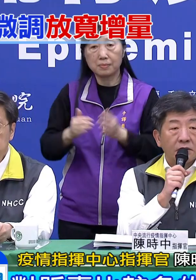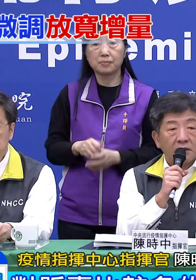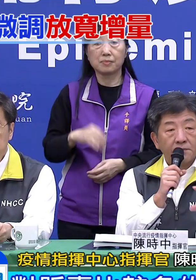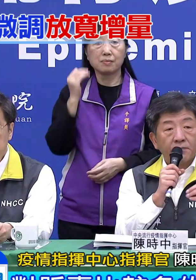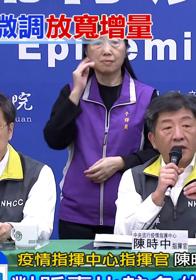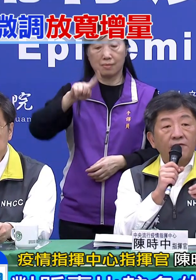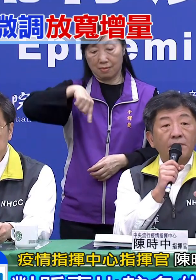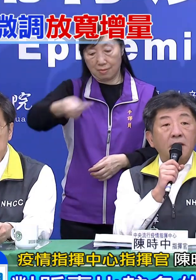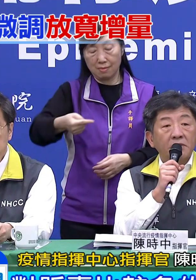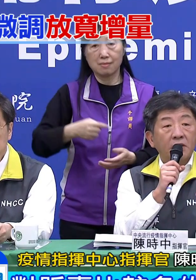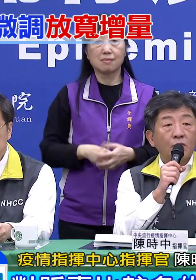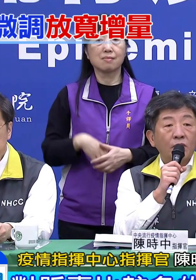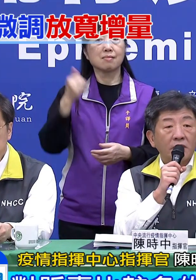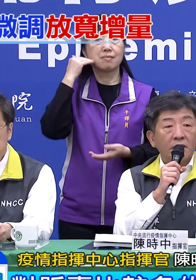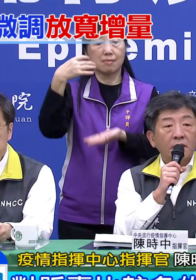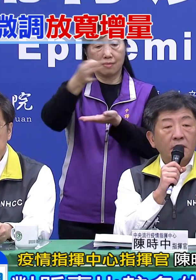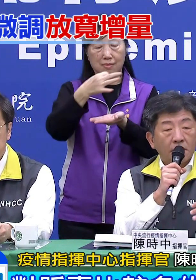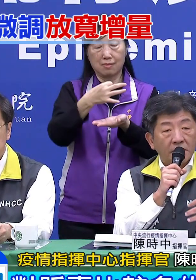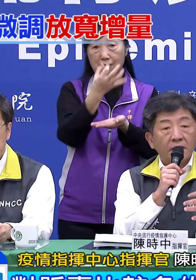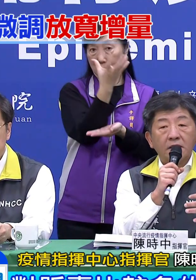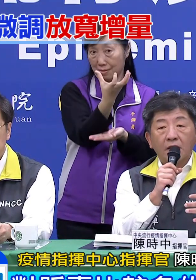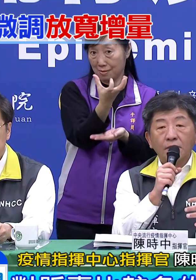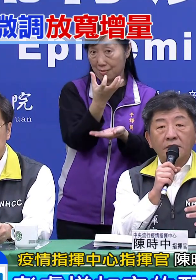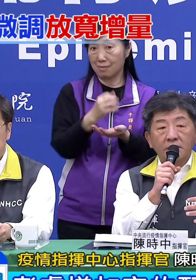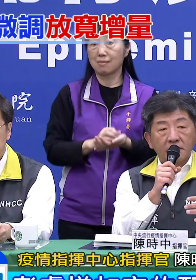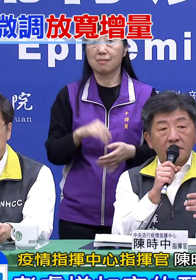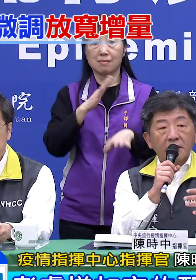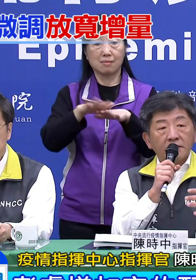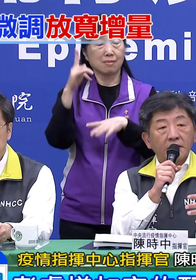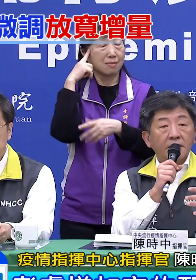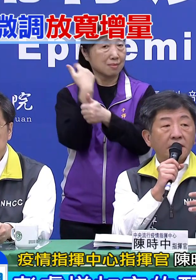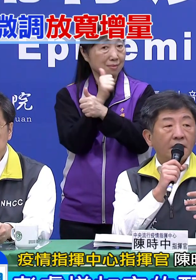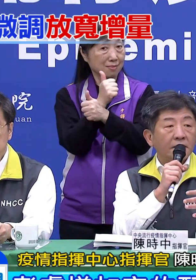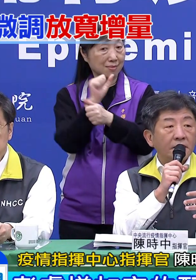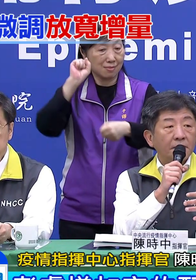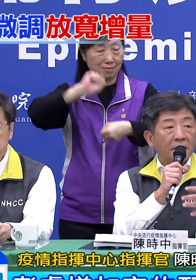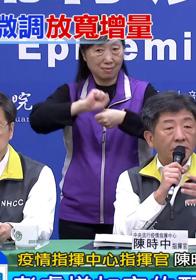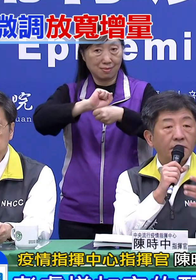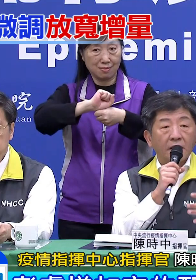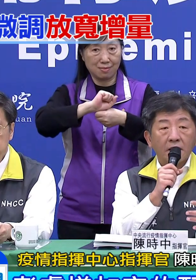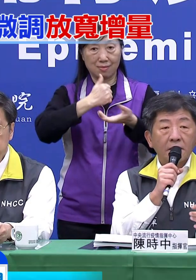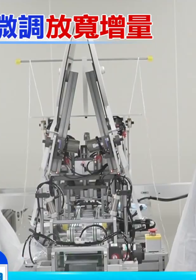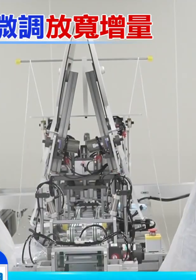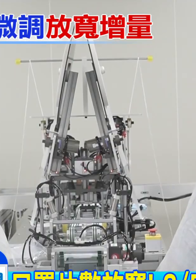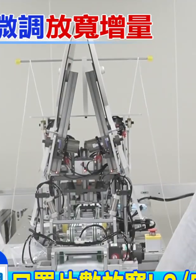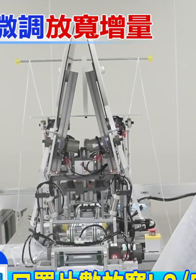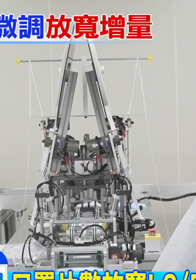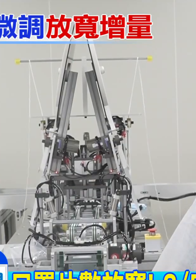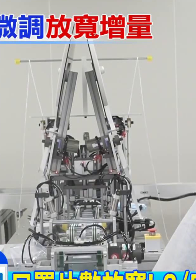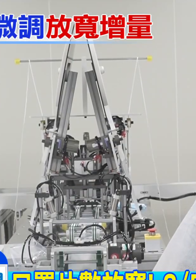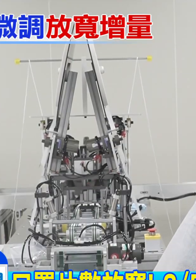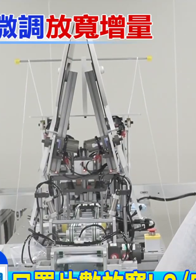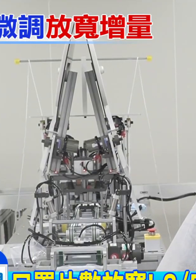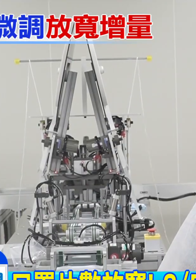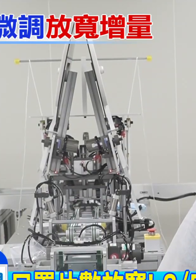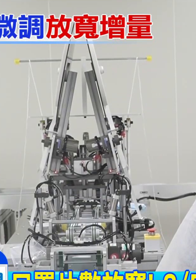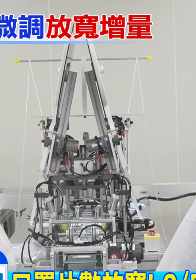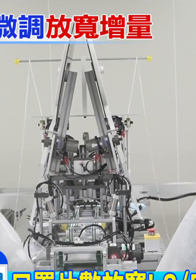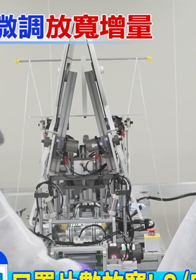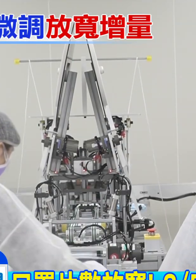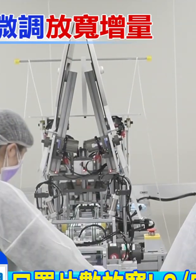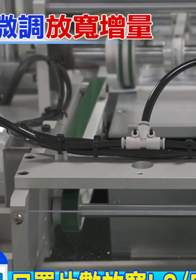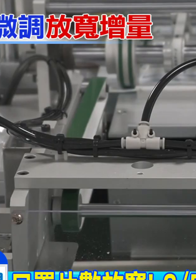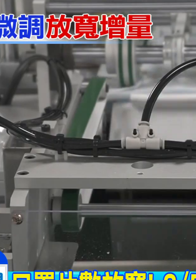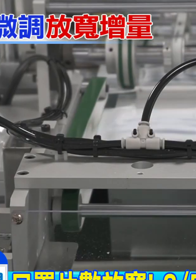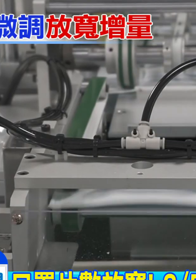已经就是贩卖比较多的，我们可能考虑就是增加它的一个配送量。 口罩工厂引进新机器，台湾